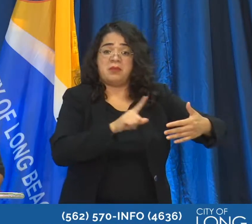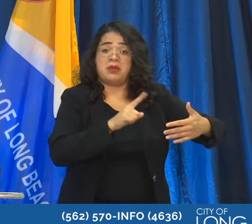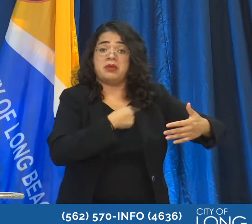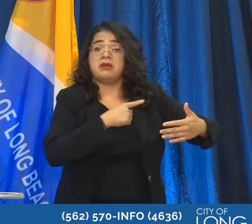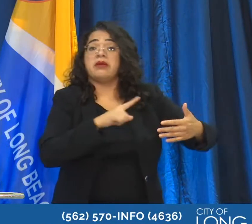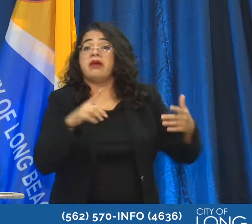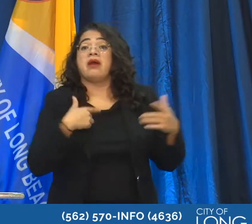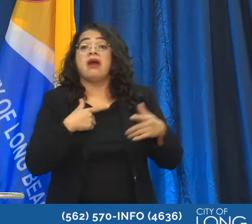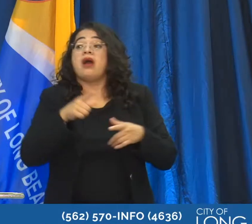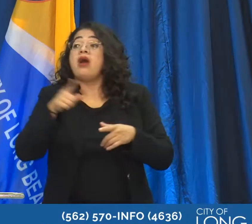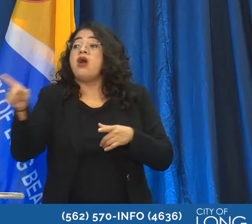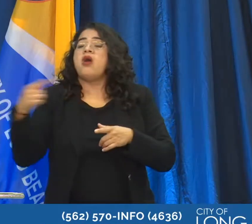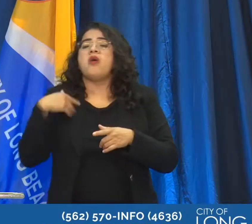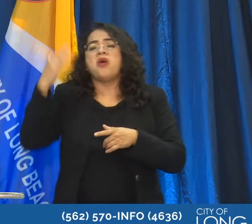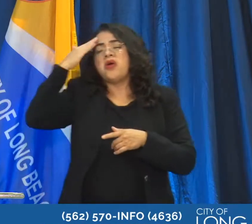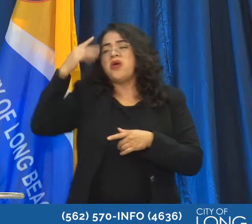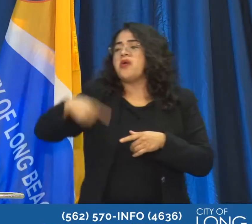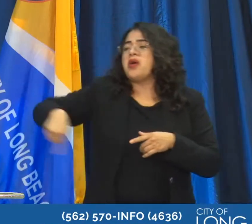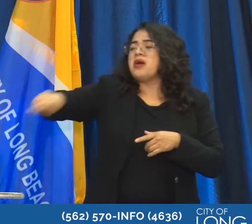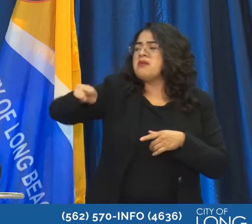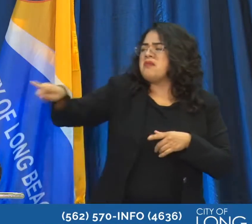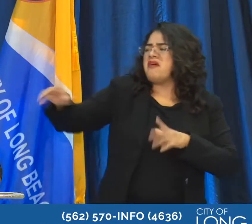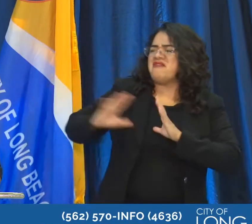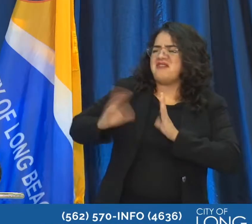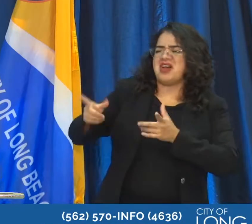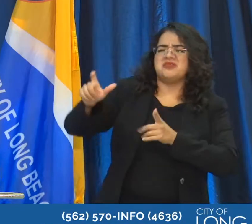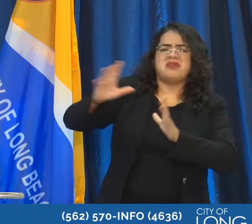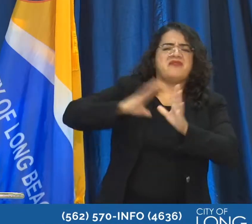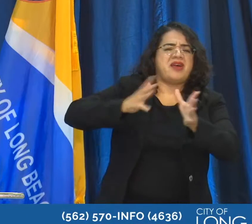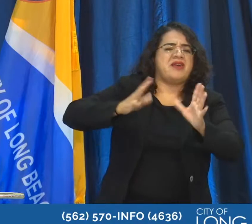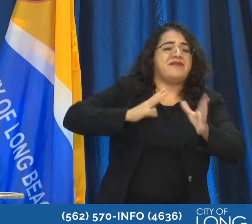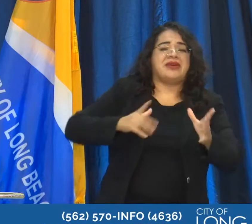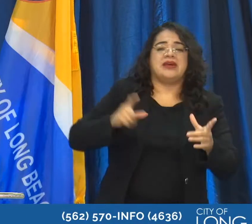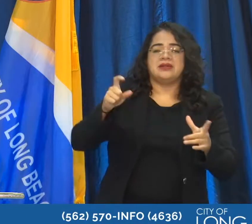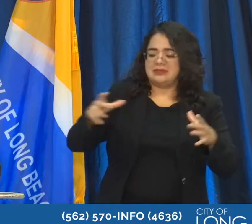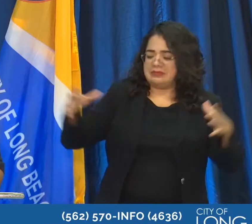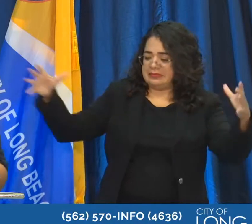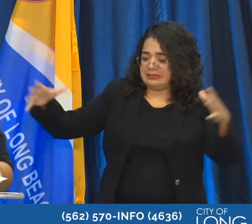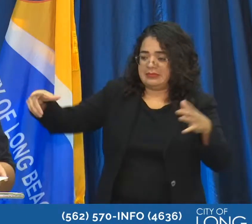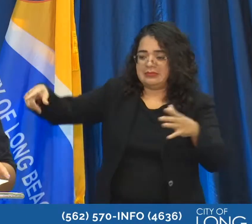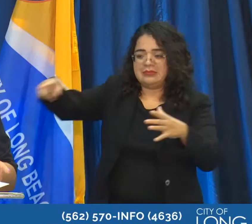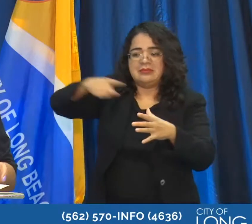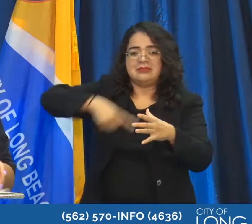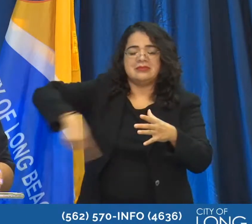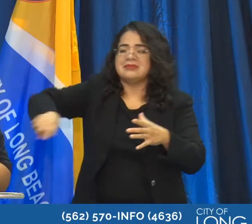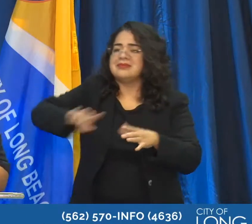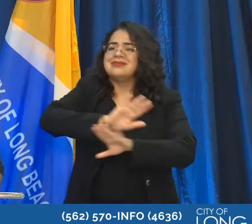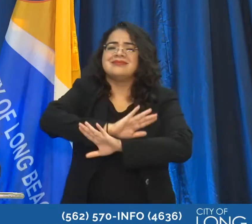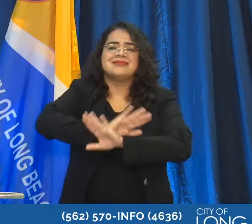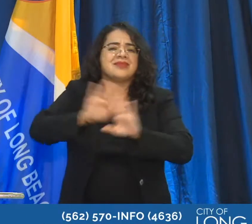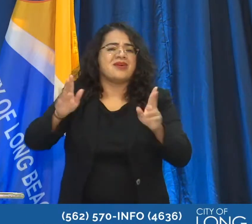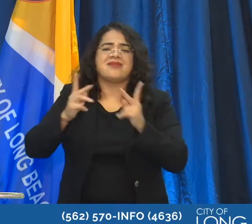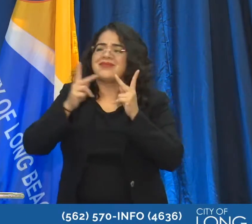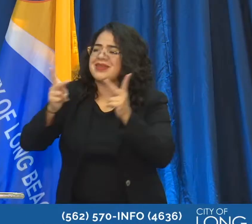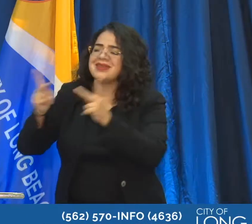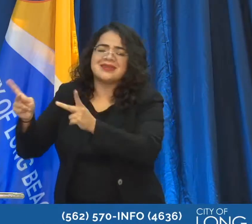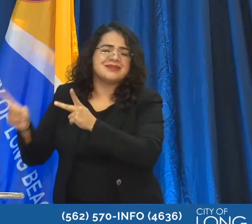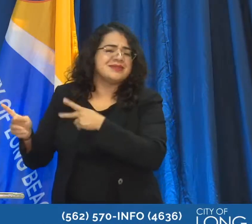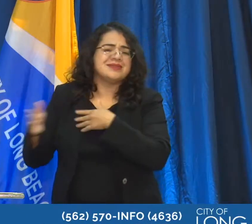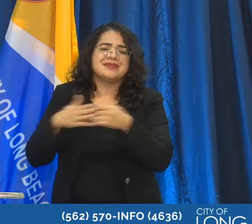se tienen que confiar, se tienen que nomás estar en grupos familiares que viven en el mismo hogar.